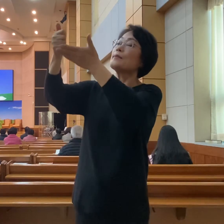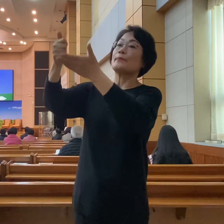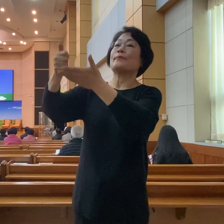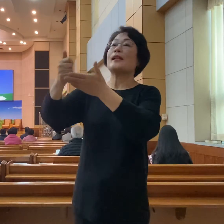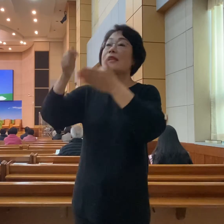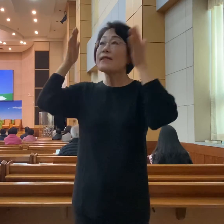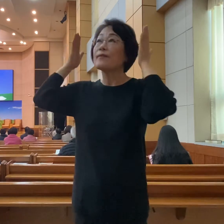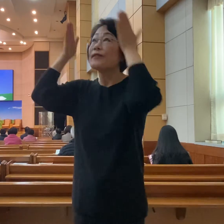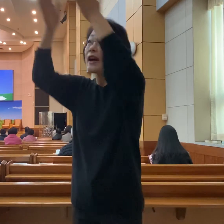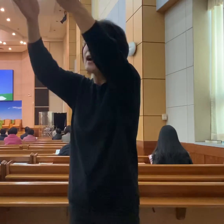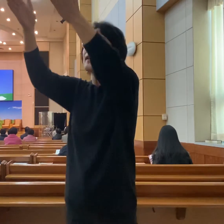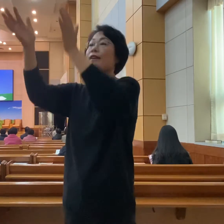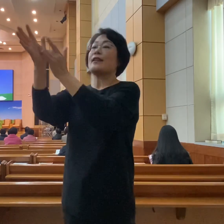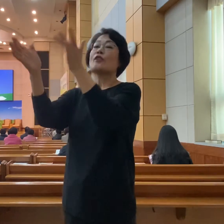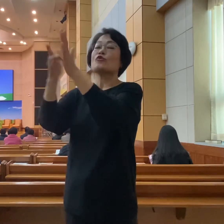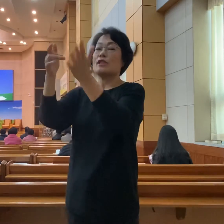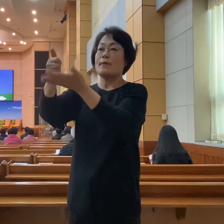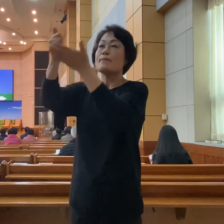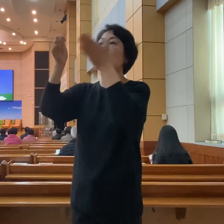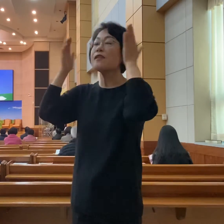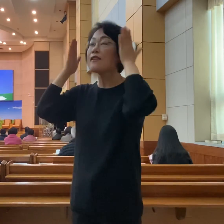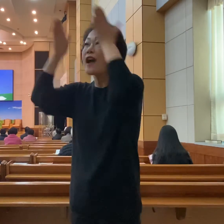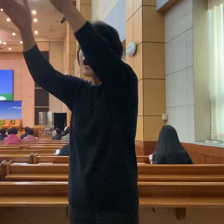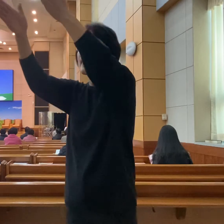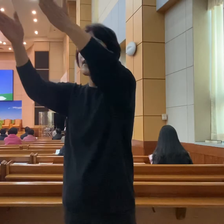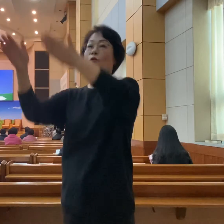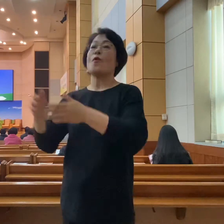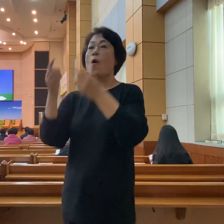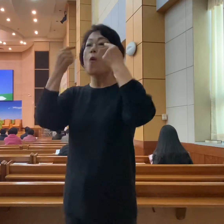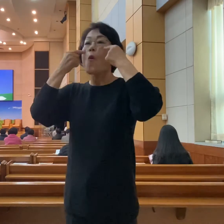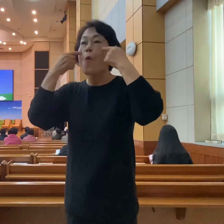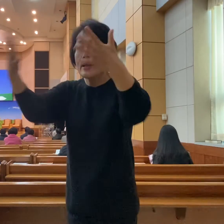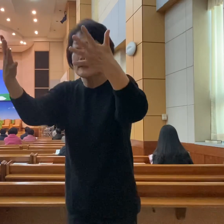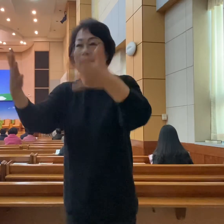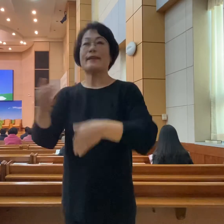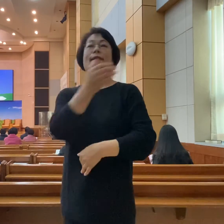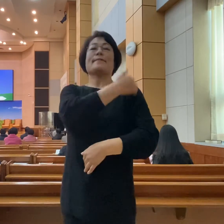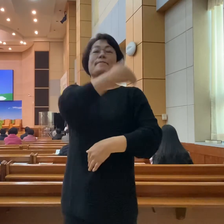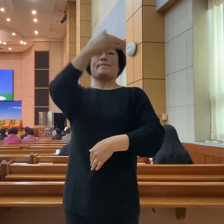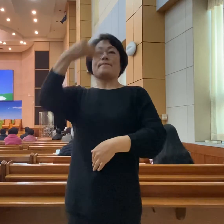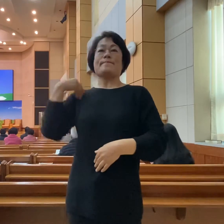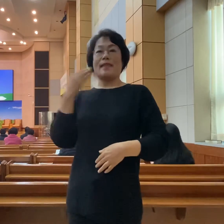담대함이 이것이 확신, 이 담대함은 확신을